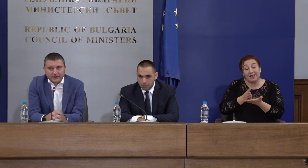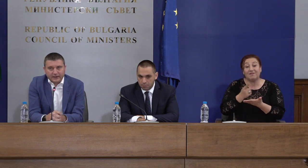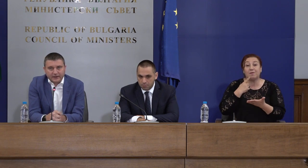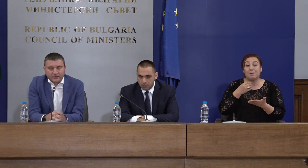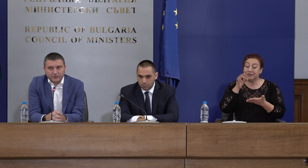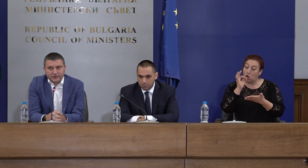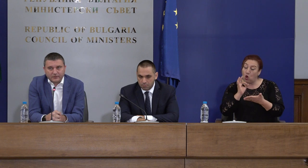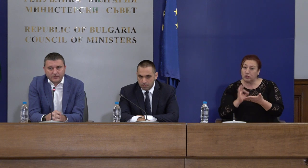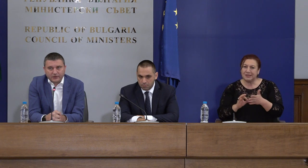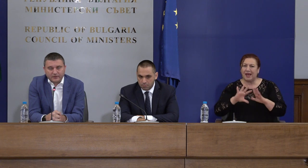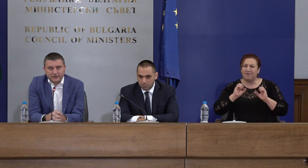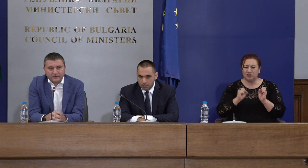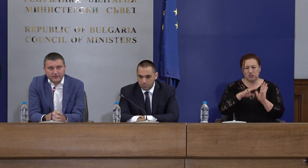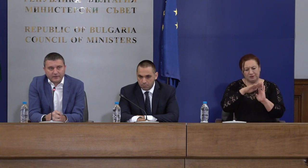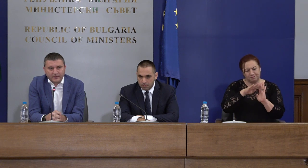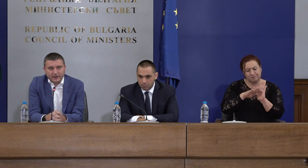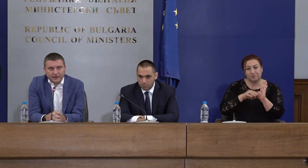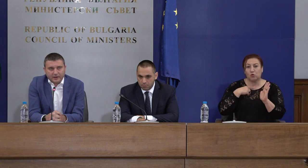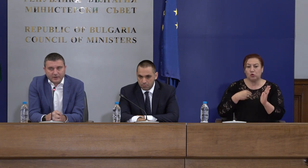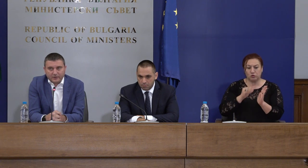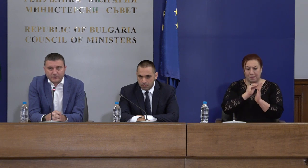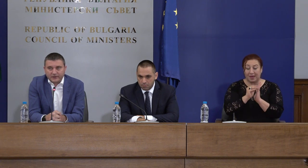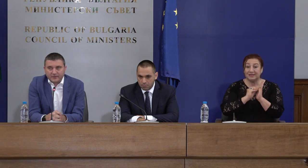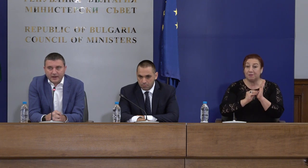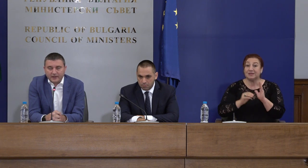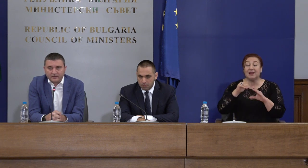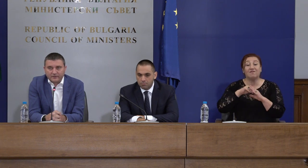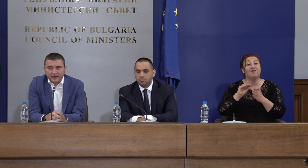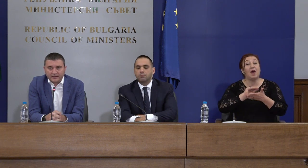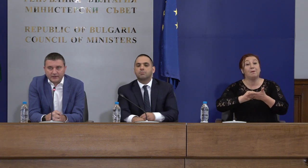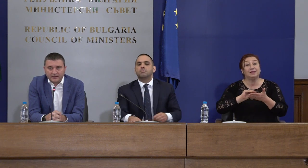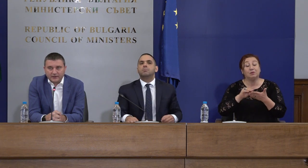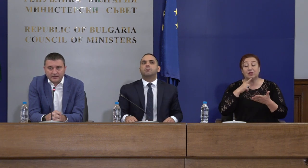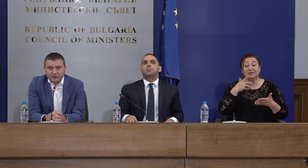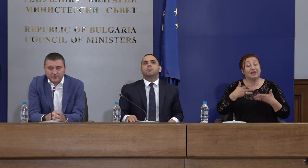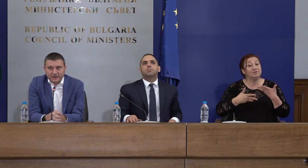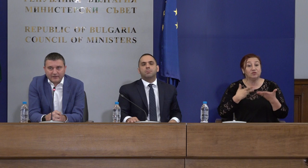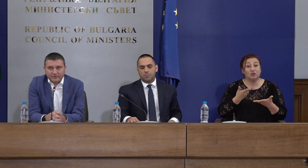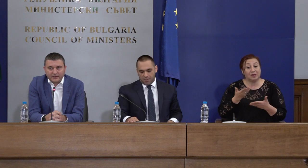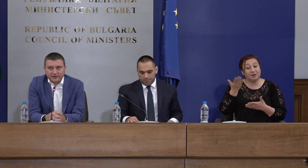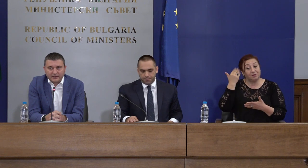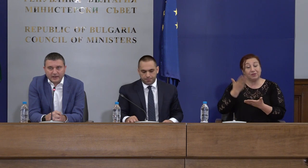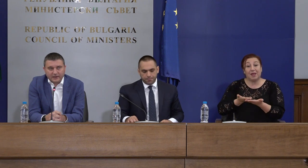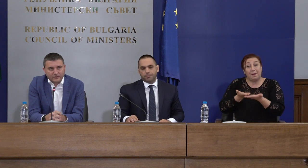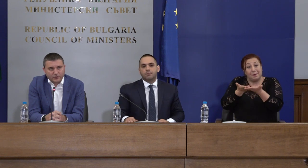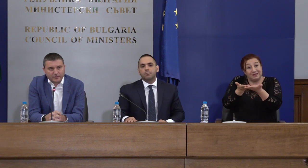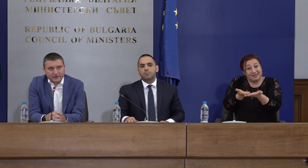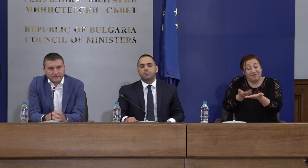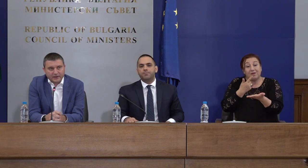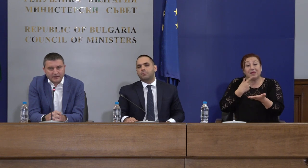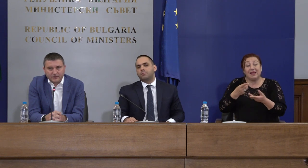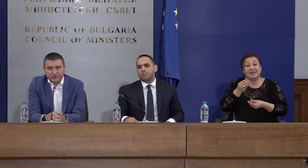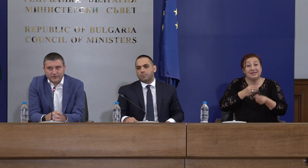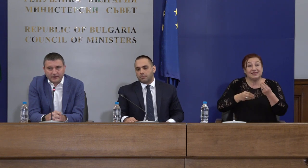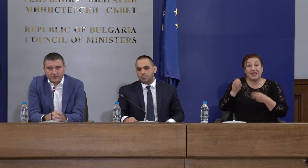всички критерии, които се заложихме в писмото за намерение от 12, което представихме на заседание на Еврогрупата